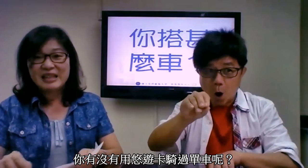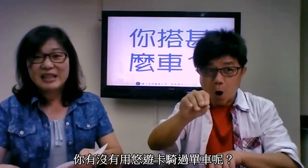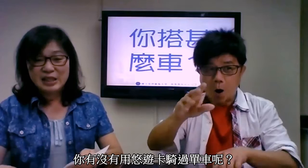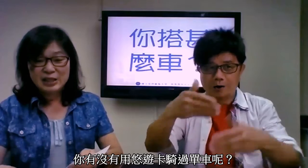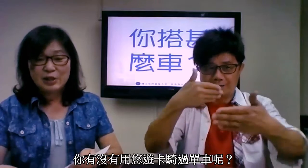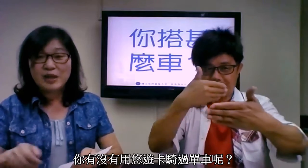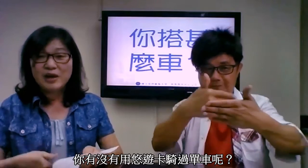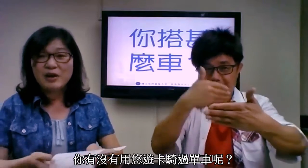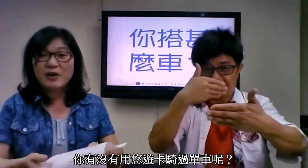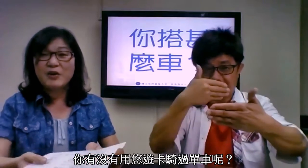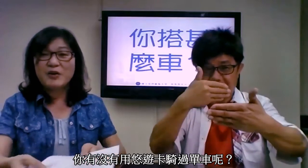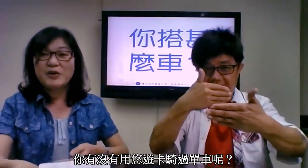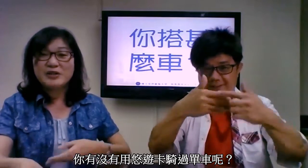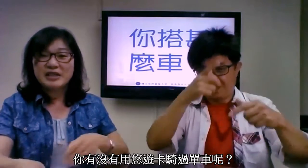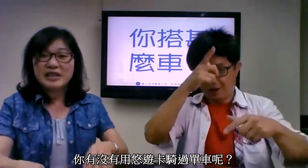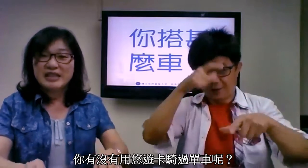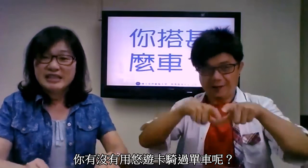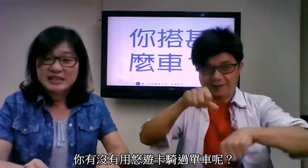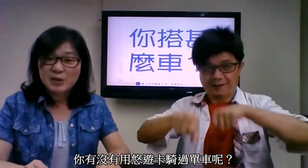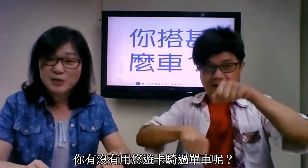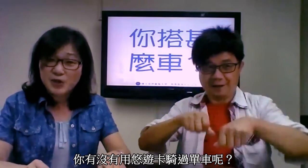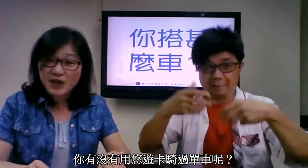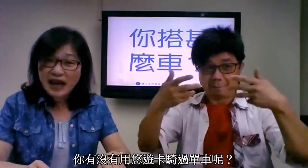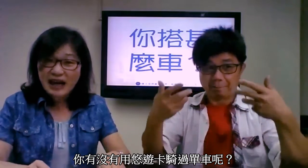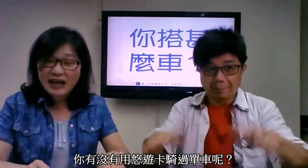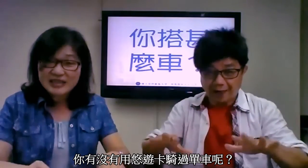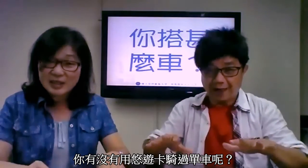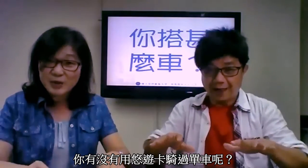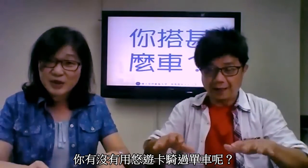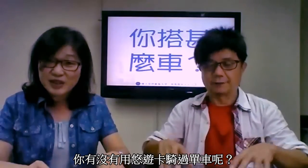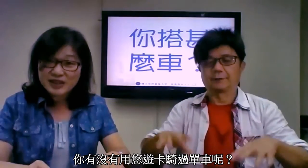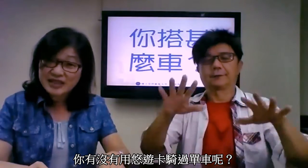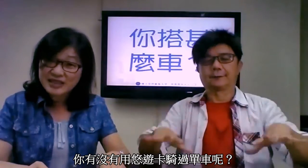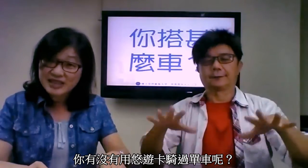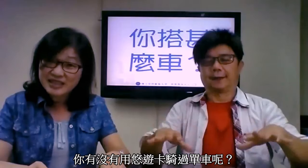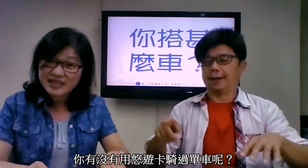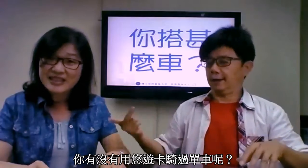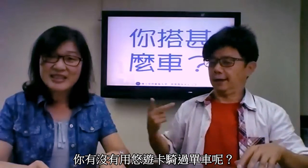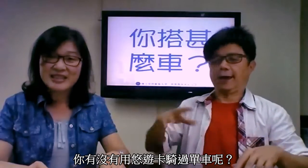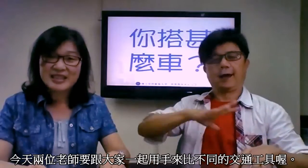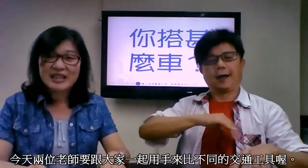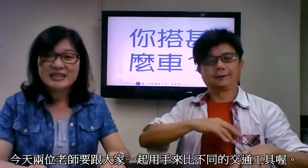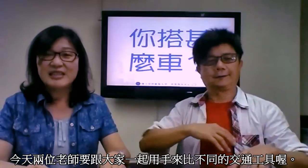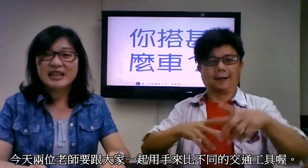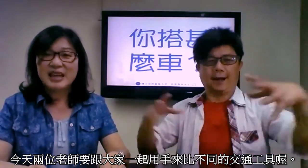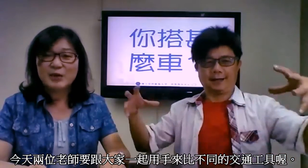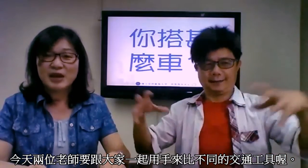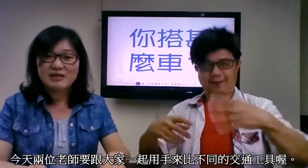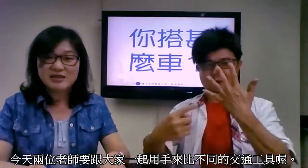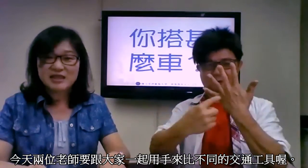你有没有用悠游卡骑过单车呢？今天两位老师要